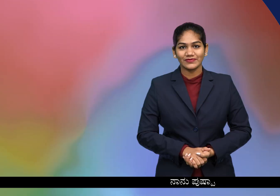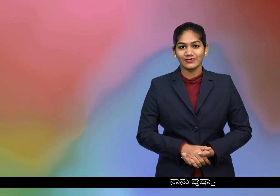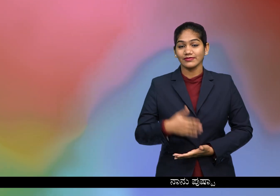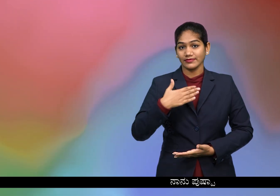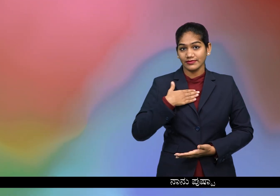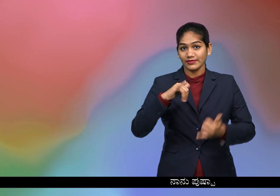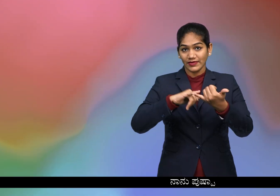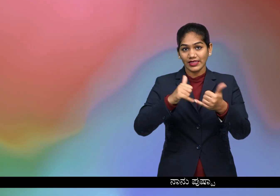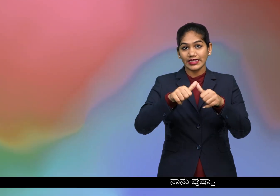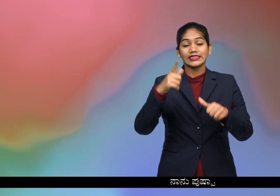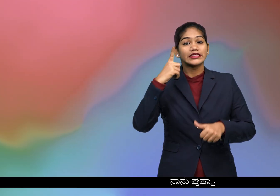ನಾನು ಪುಷ್ಪಾ ಮುರುಗೇಶ್ ಕುಳೇದ್.